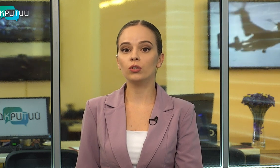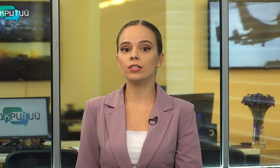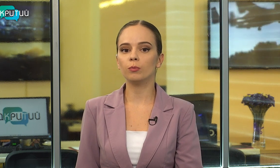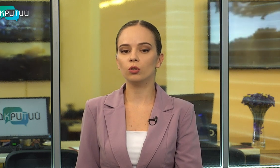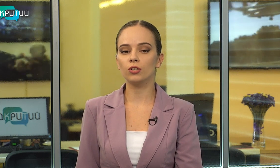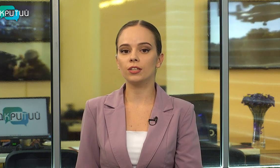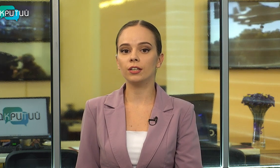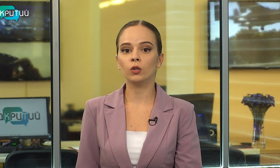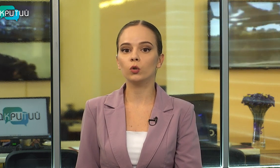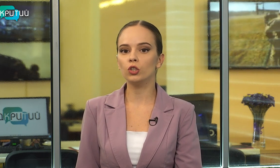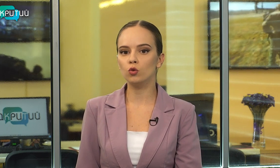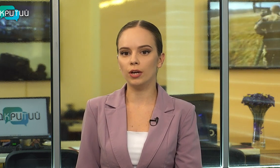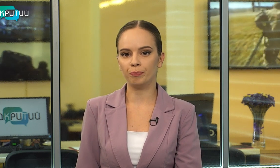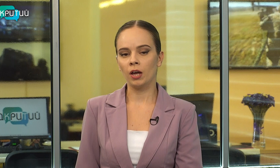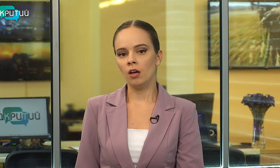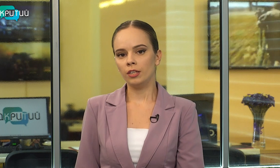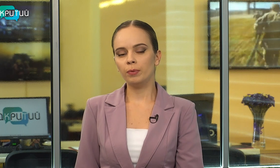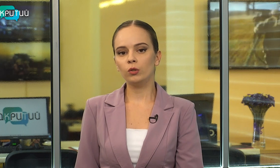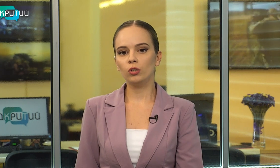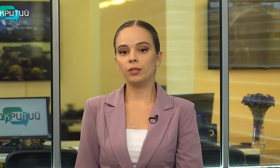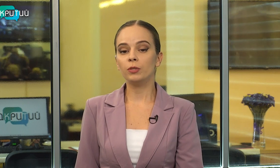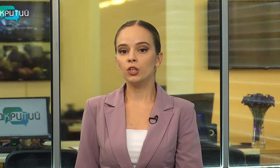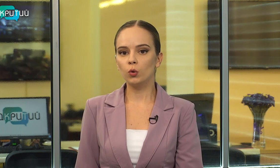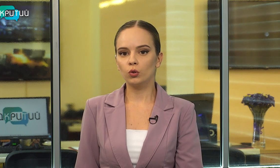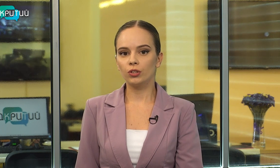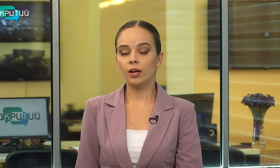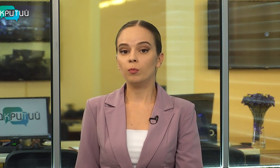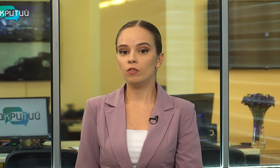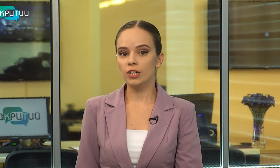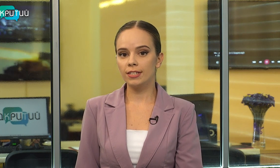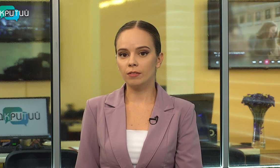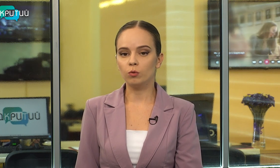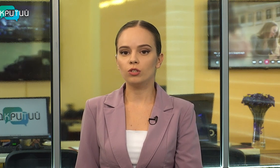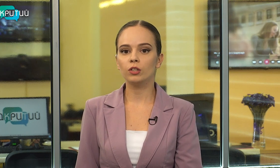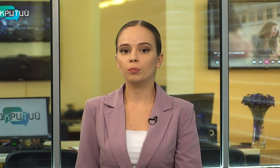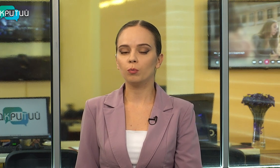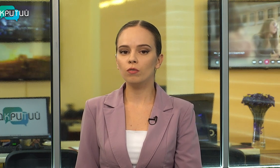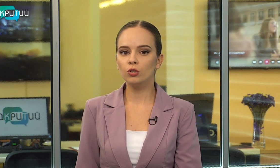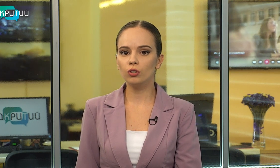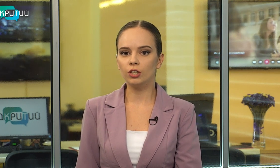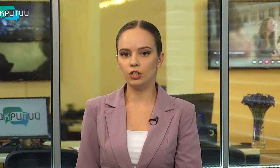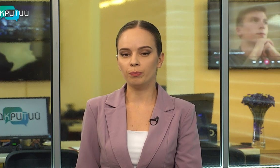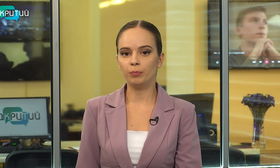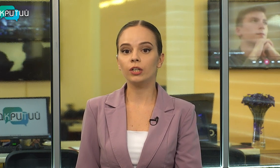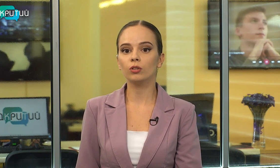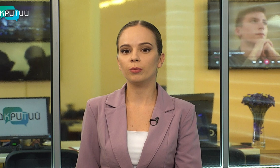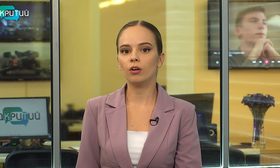від самотності тих, хто не чує. Напередодні Міжнародного дня мови жестів у світ промовистої тиші поринула моя